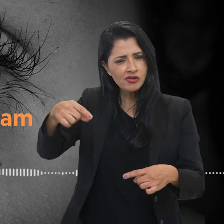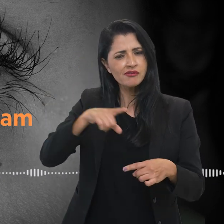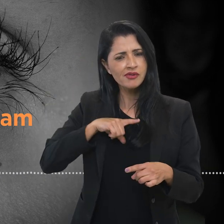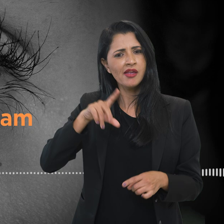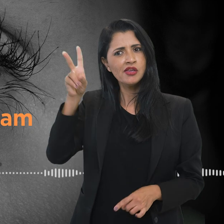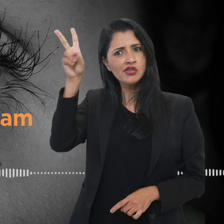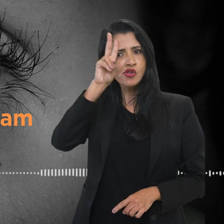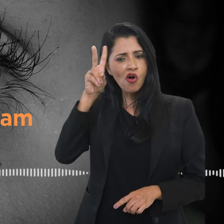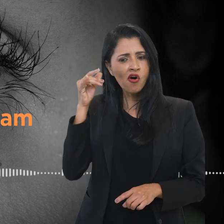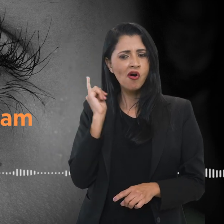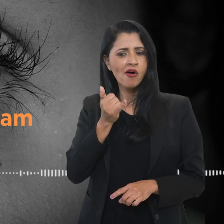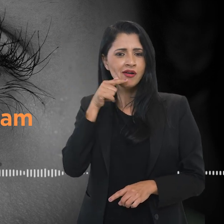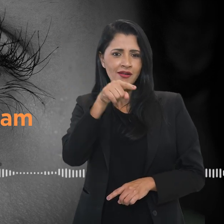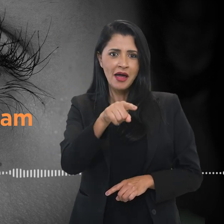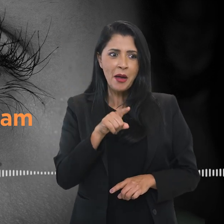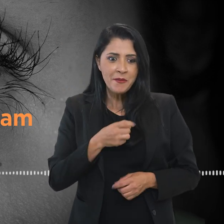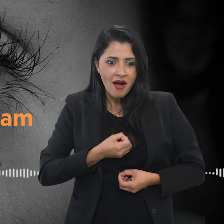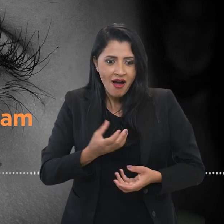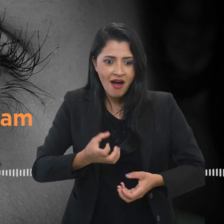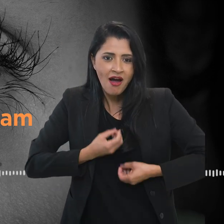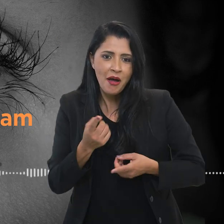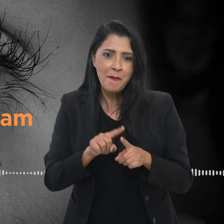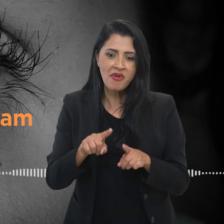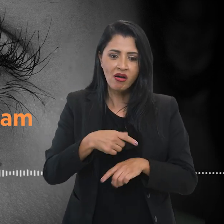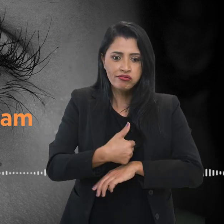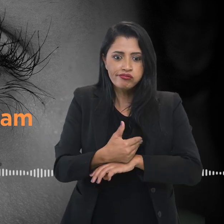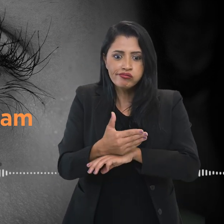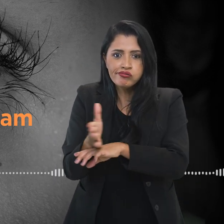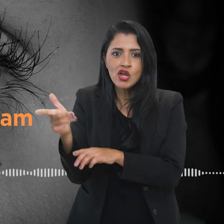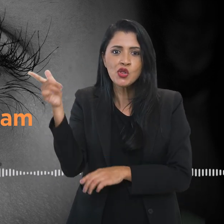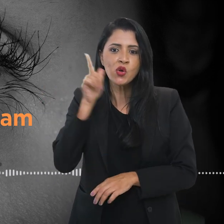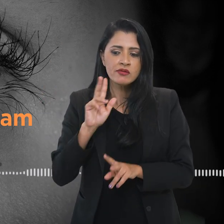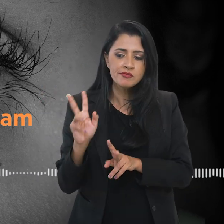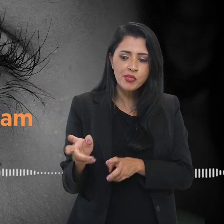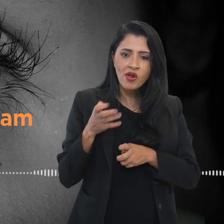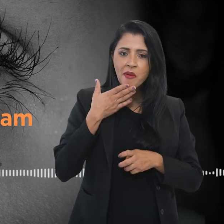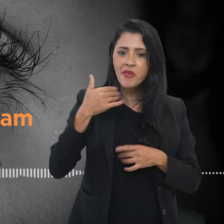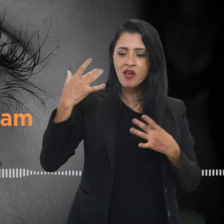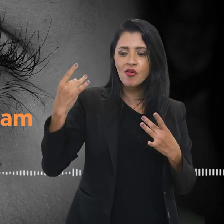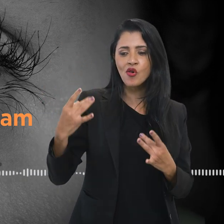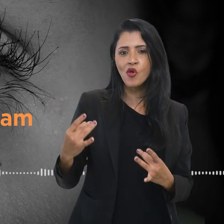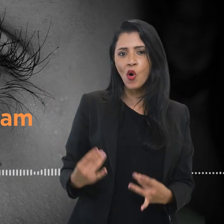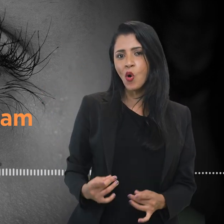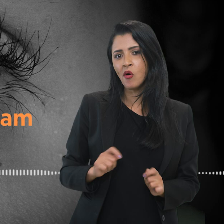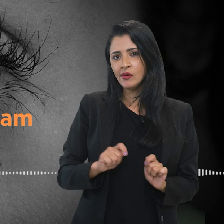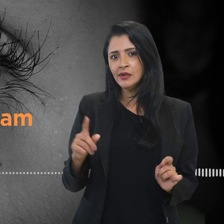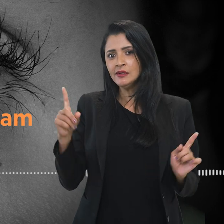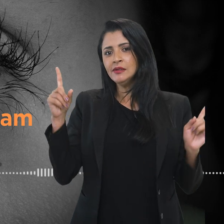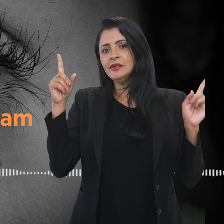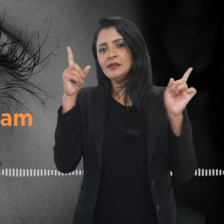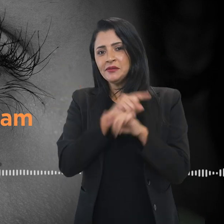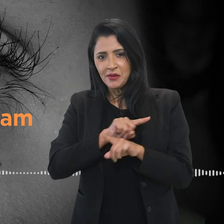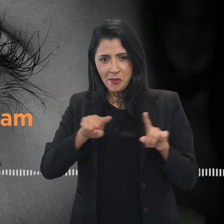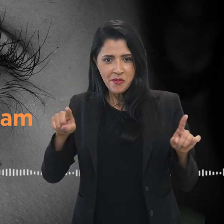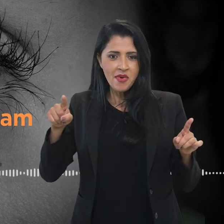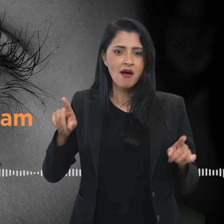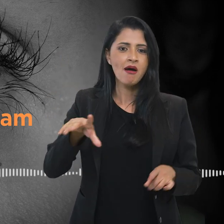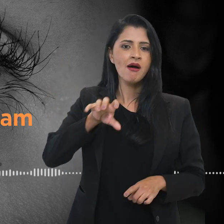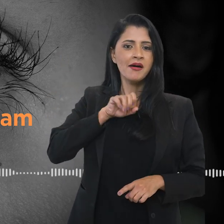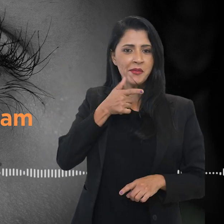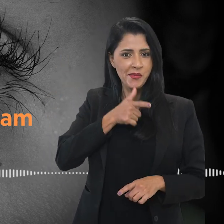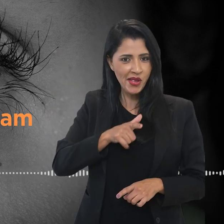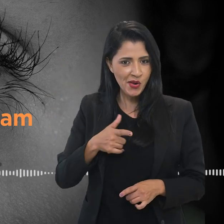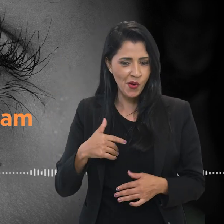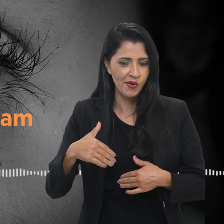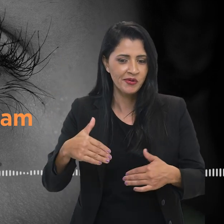ali, latente, pronta para ser contada, mas que a correria não deixa a gente explorar e contar de uma forma mais dedicada, com um pouco mais de